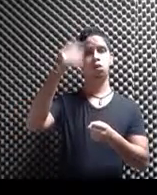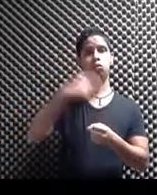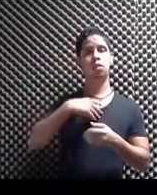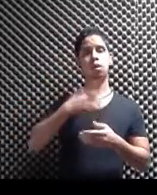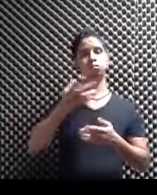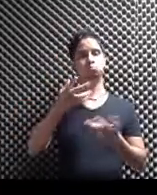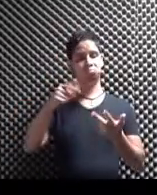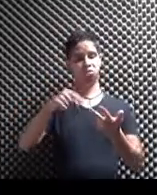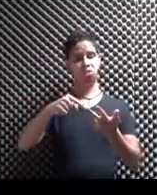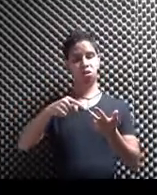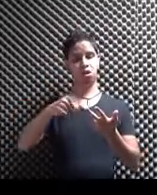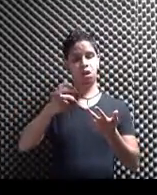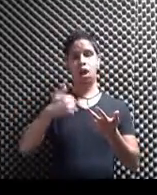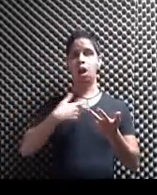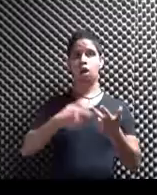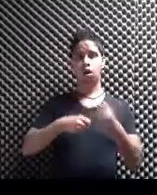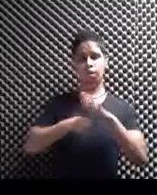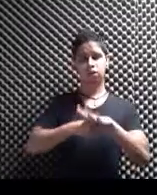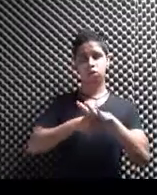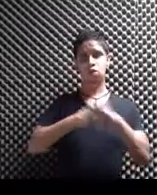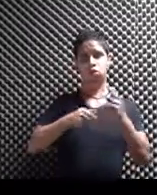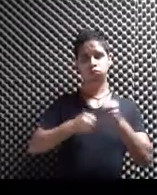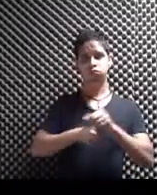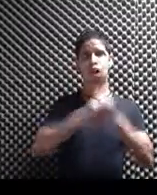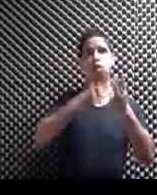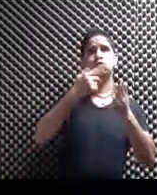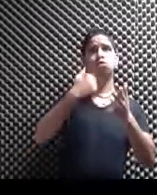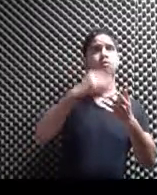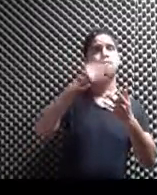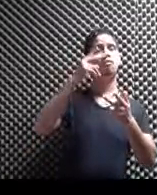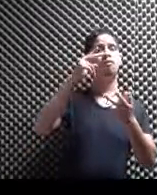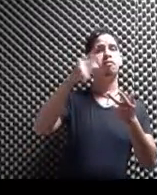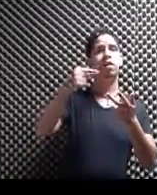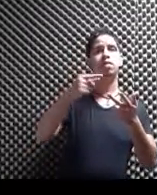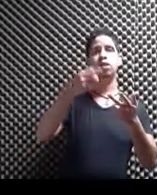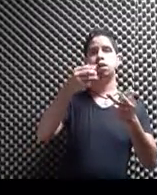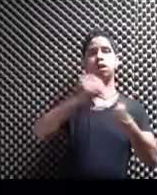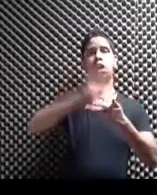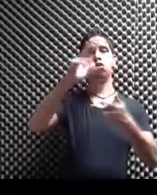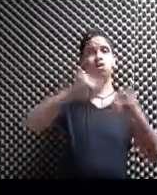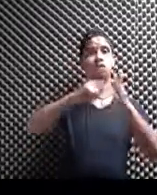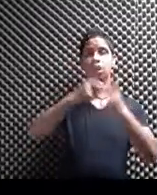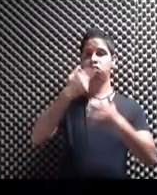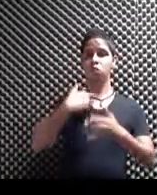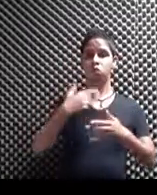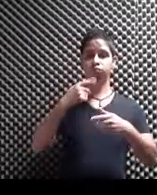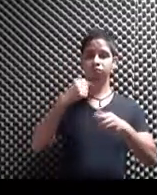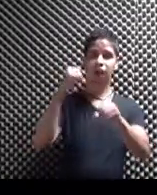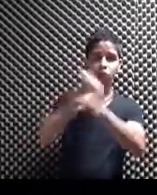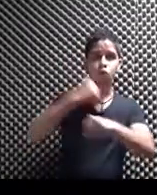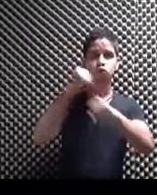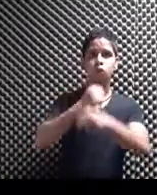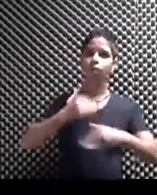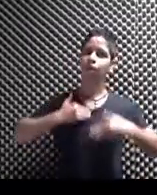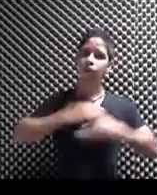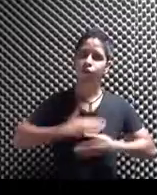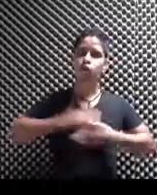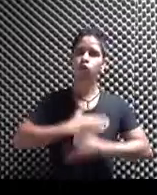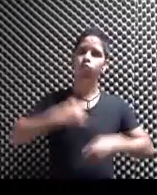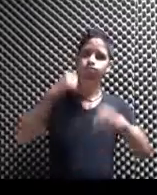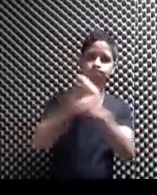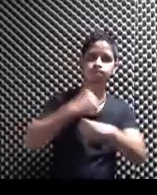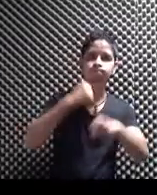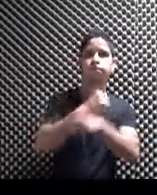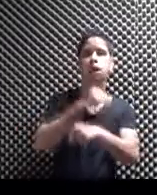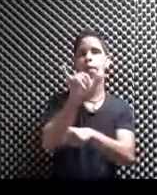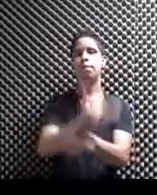gozar lo que esté logrando aunque no sea total eso es un verde claro entonces luego de eso la persona luego que yo barajeo hace un